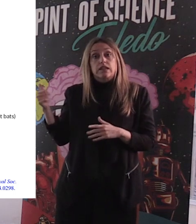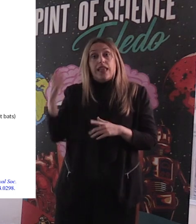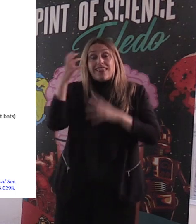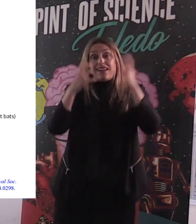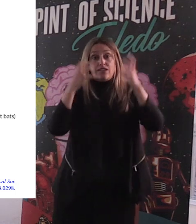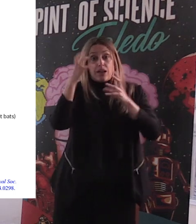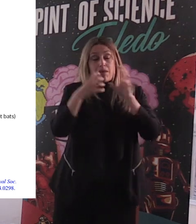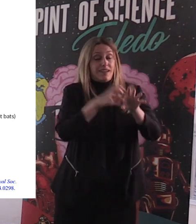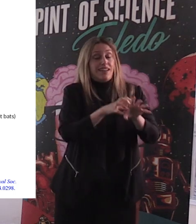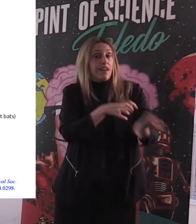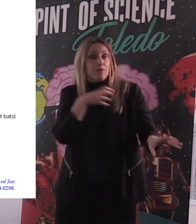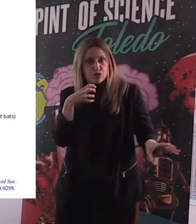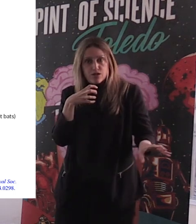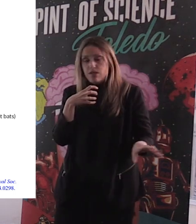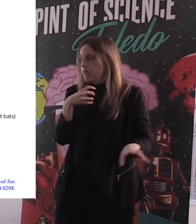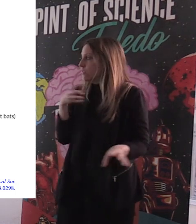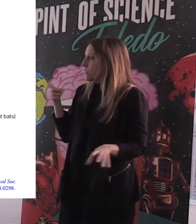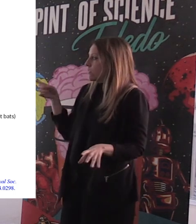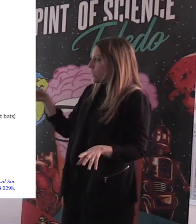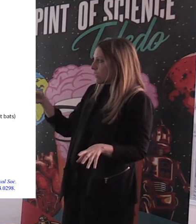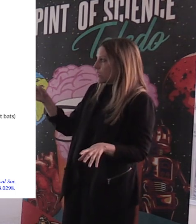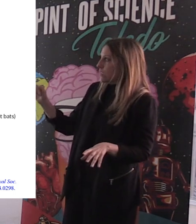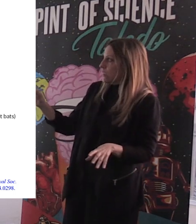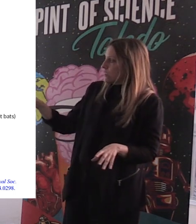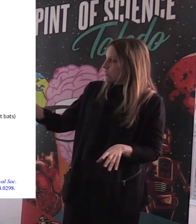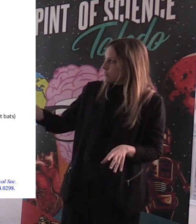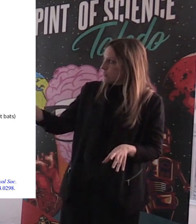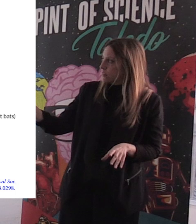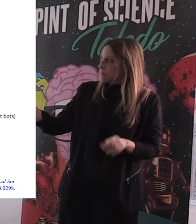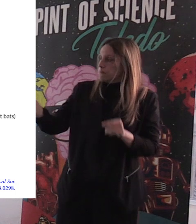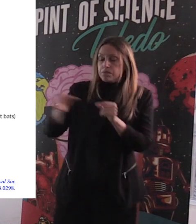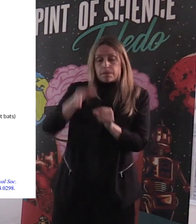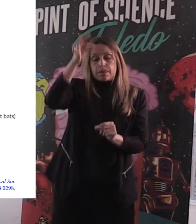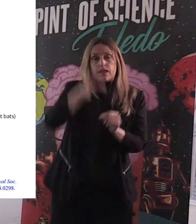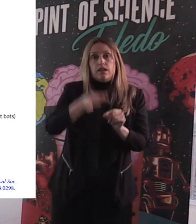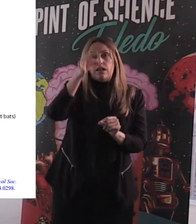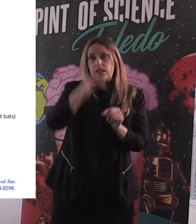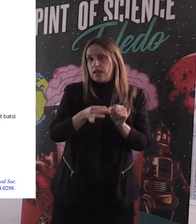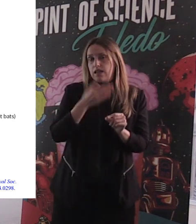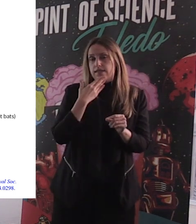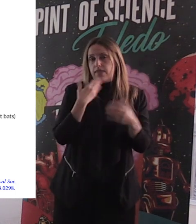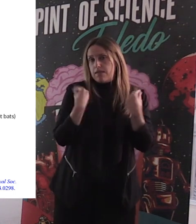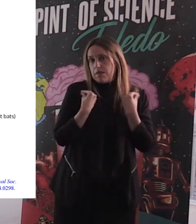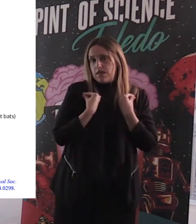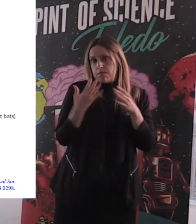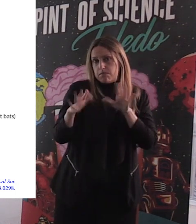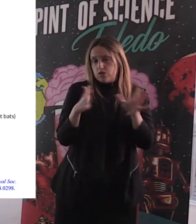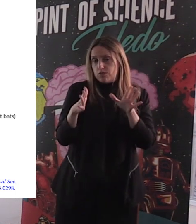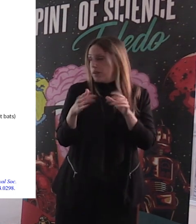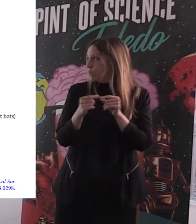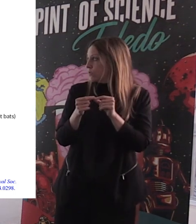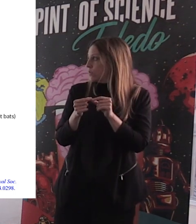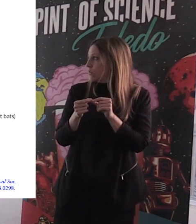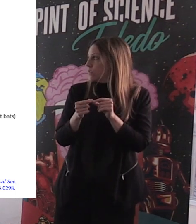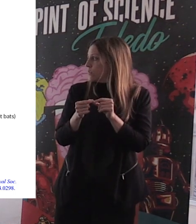especies, aquí tenemos la expectativa de vida en años, logarítmica, aquí tenemos como 80